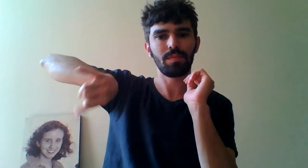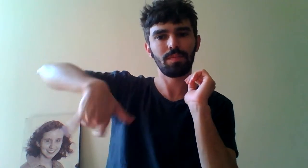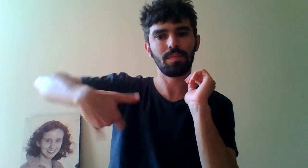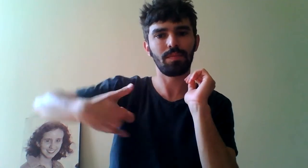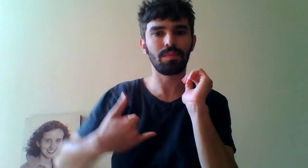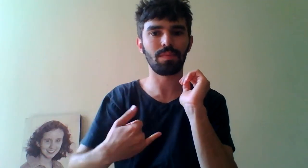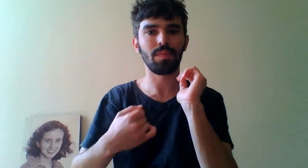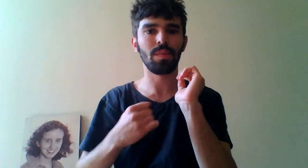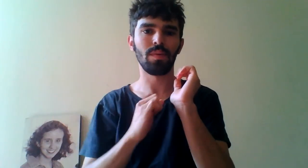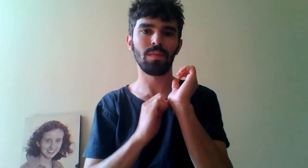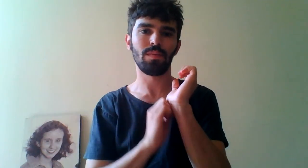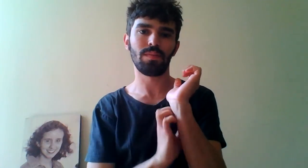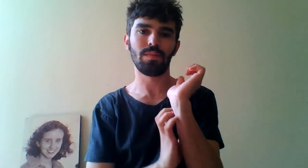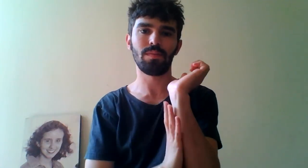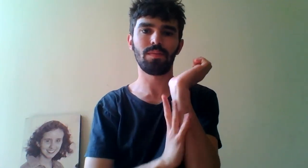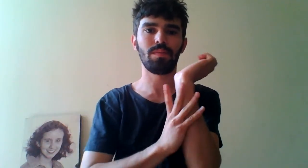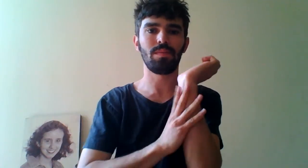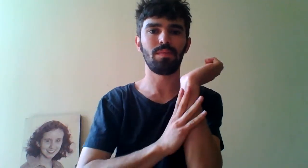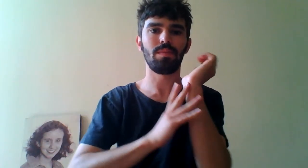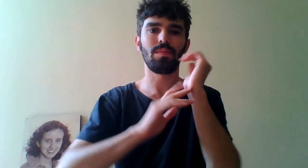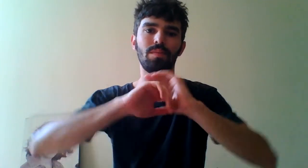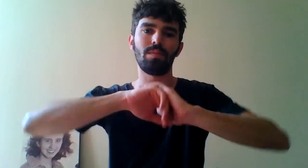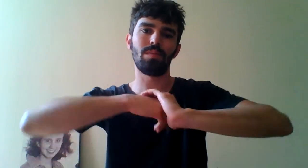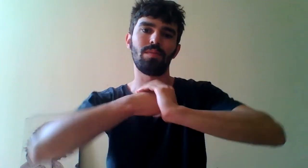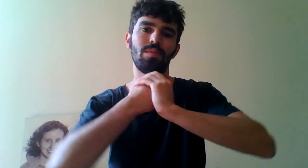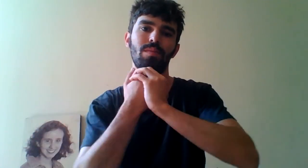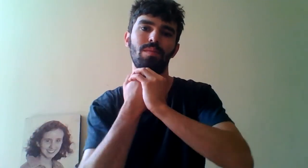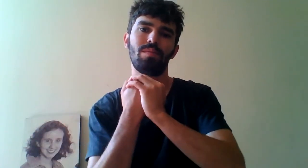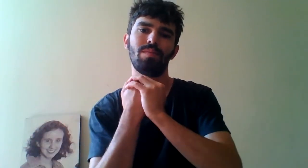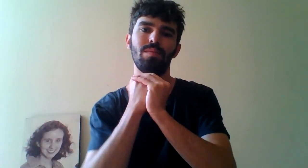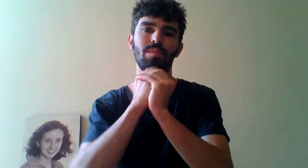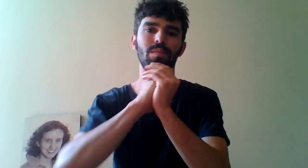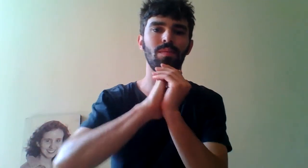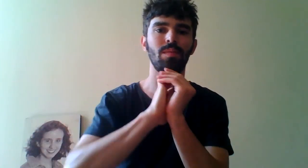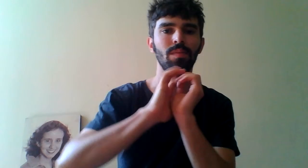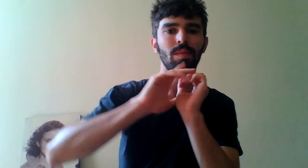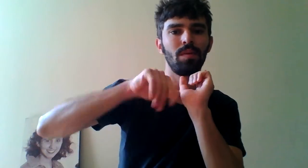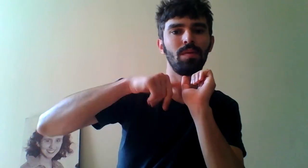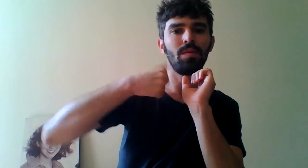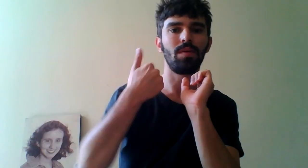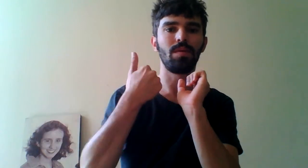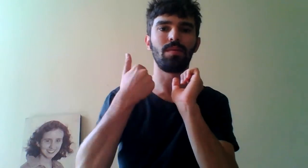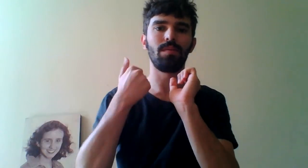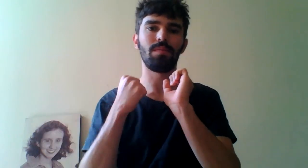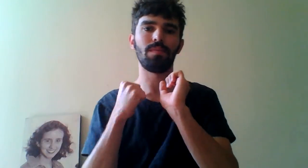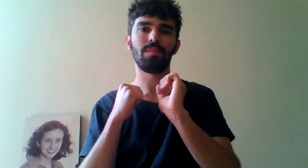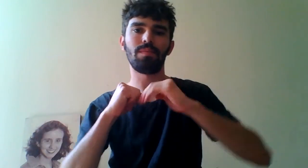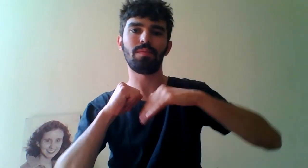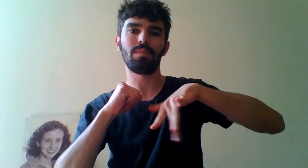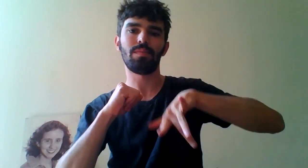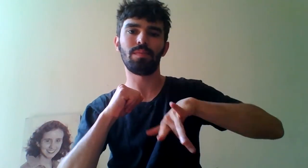estrada tanto Nesse apartamento eu louco, a luz se machuou Seu mulher que me deixou assim